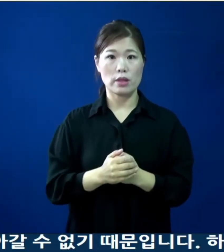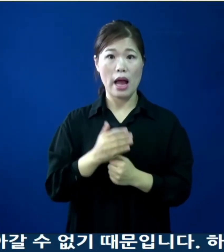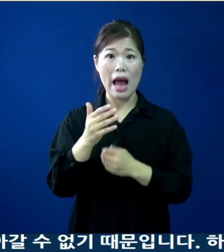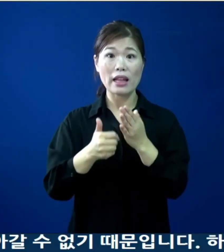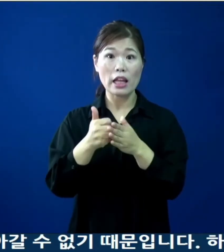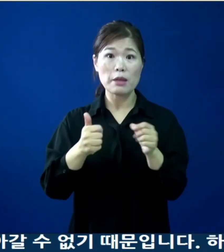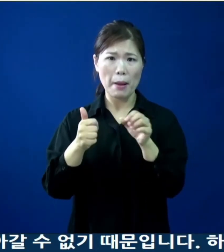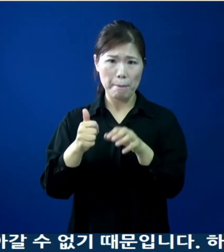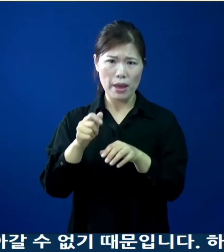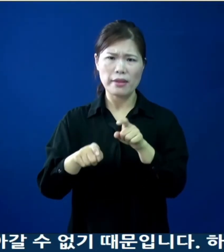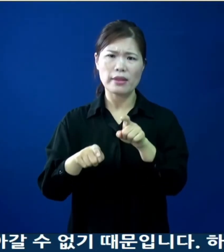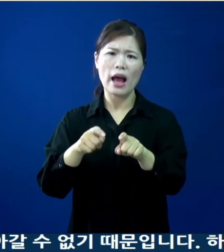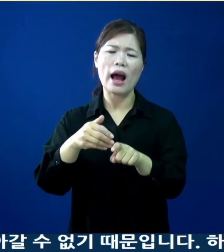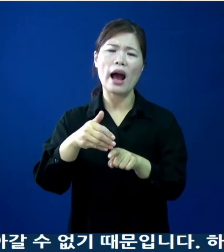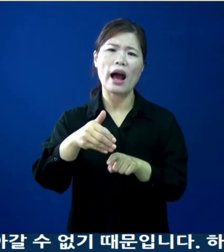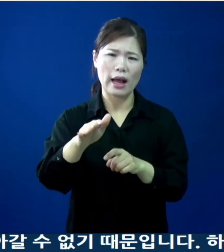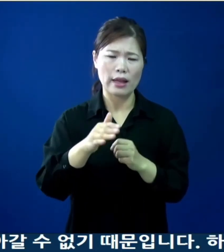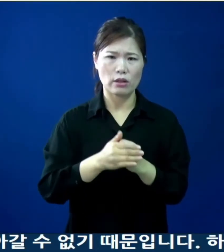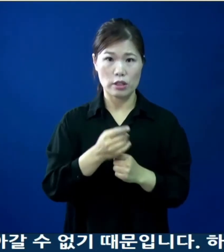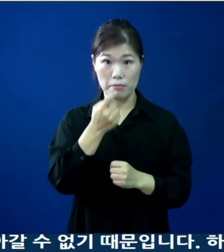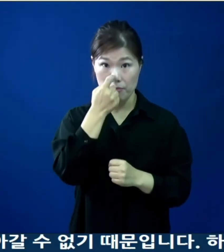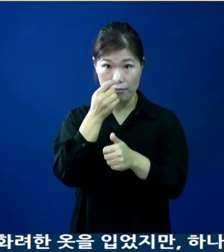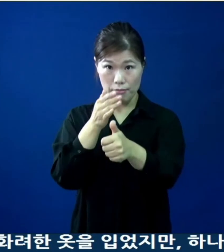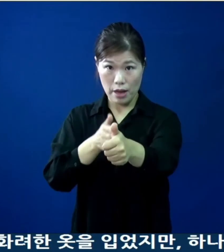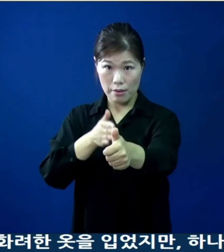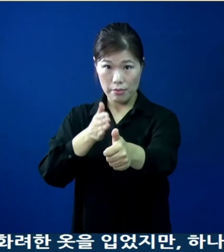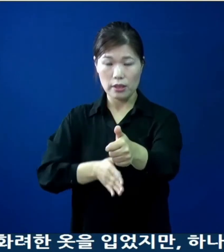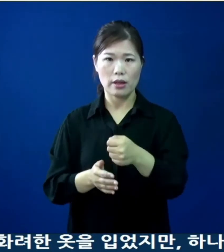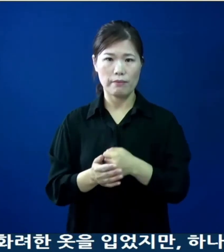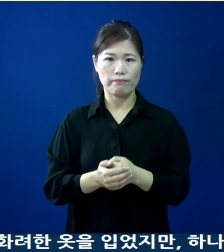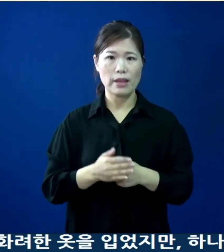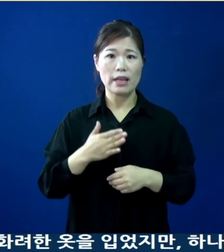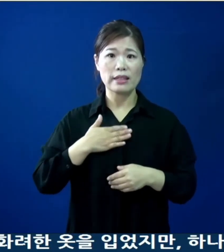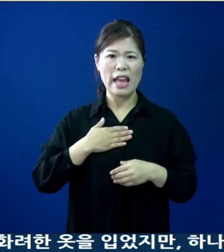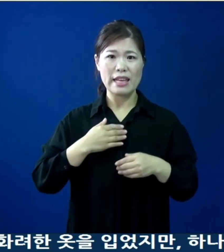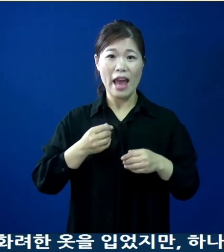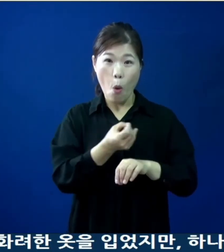좋겠습니다. 나의 장식을 떼어놓아야 되는 거죠.